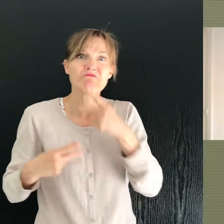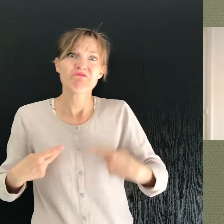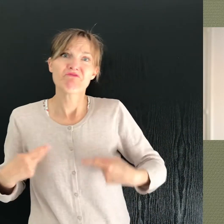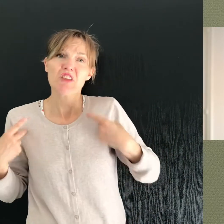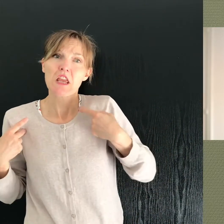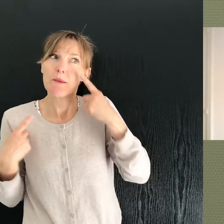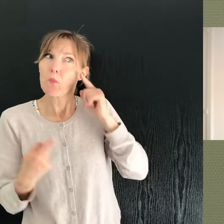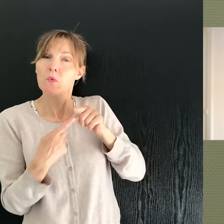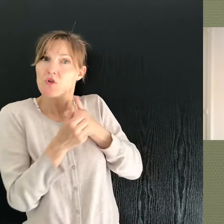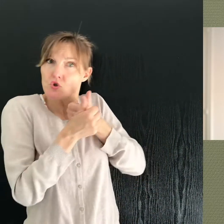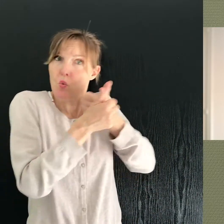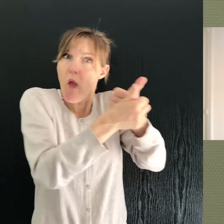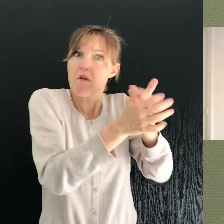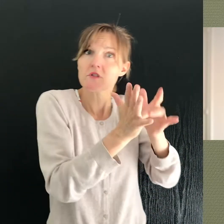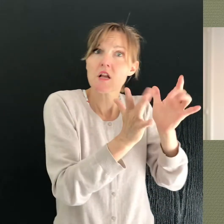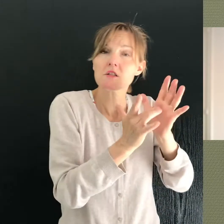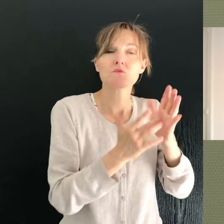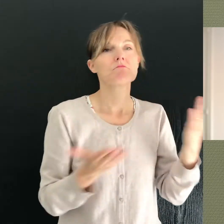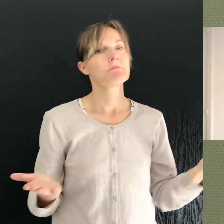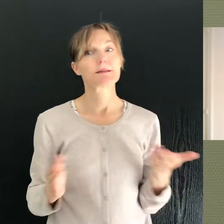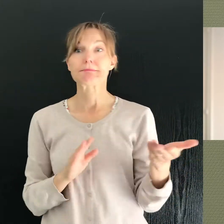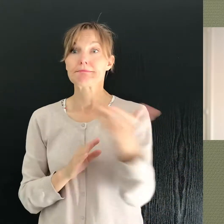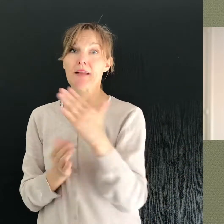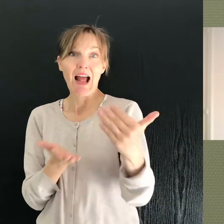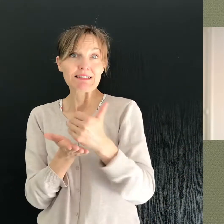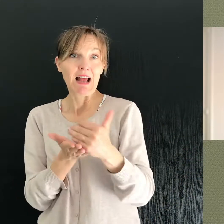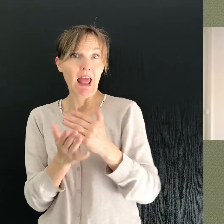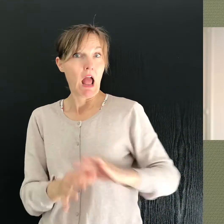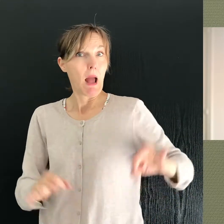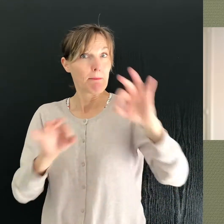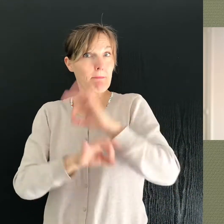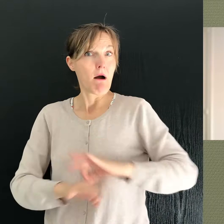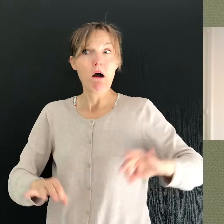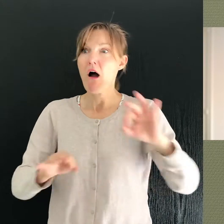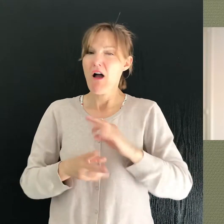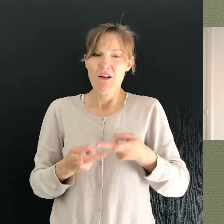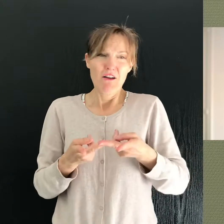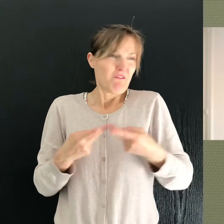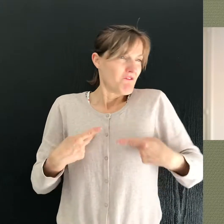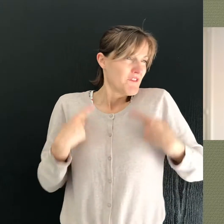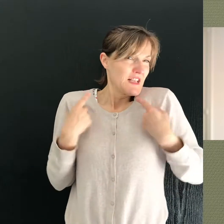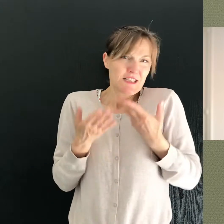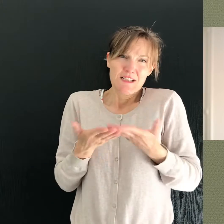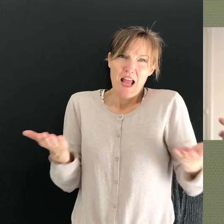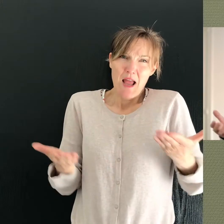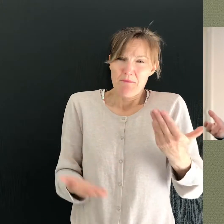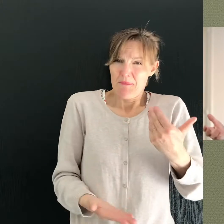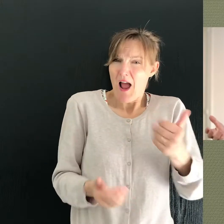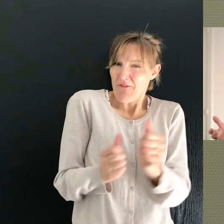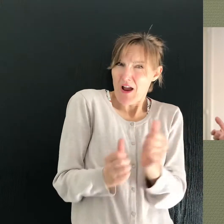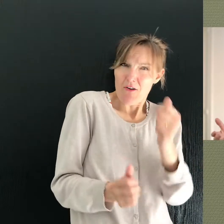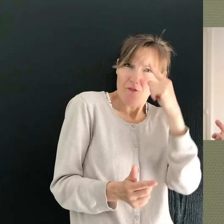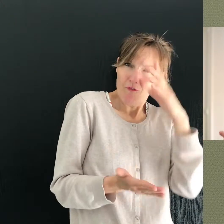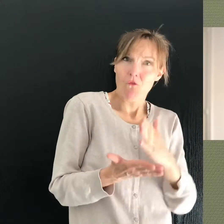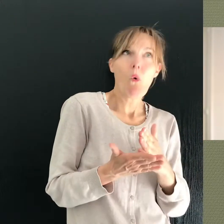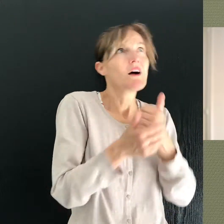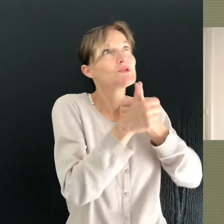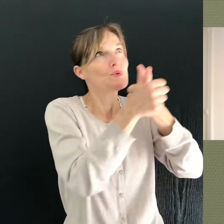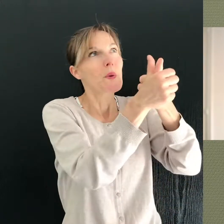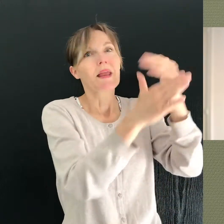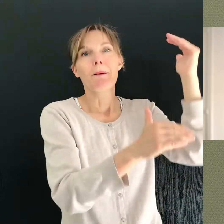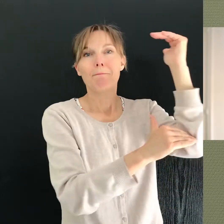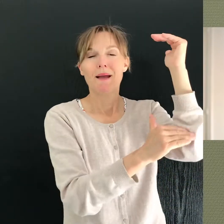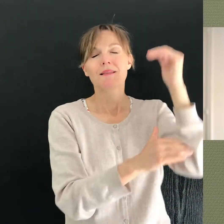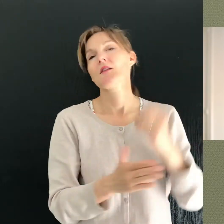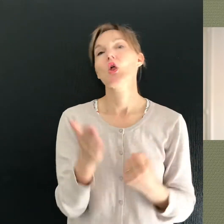vie pour suivre Jésus. Ils étaient sans salaire, vivant simplement par la foi en suivant le Maître. Dans